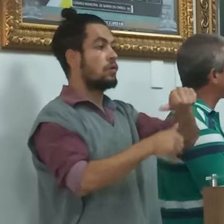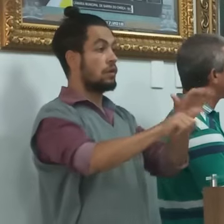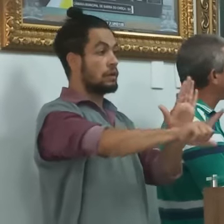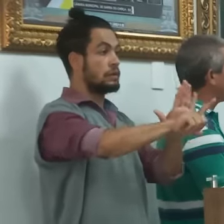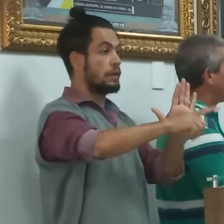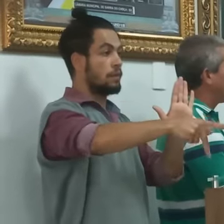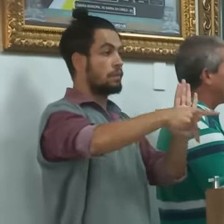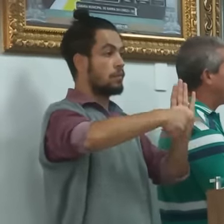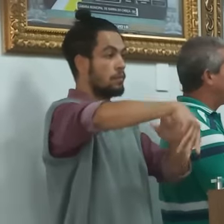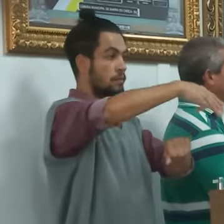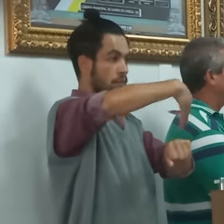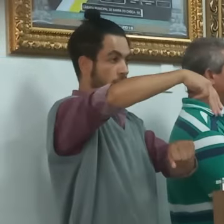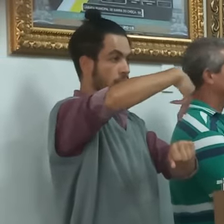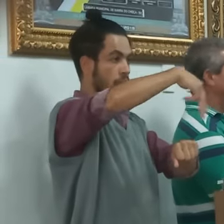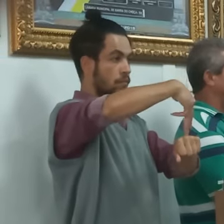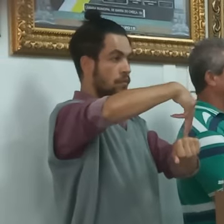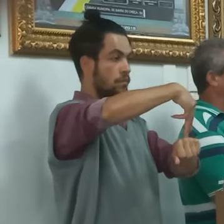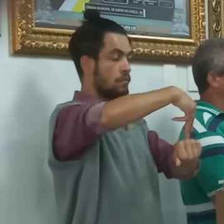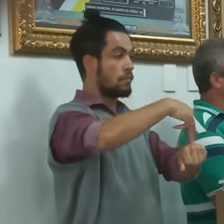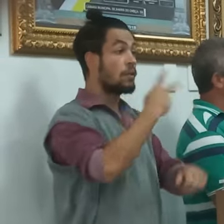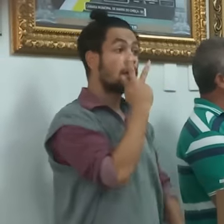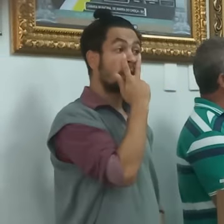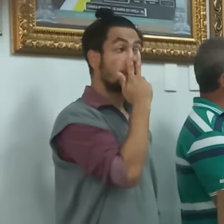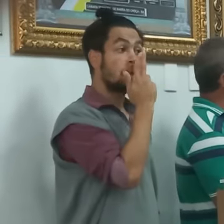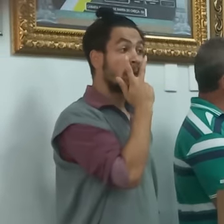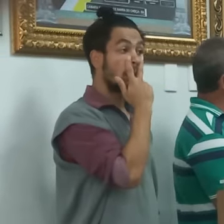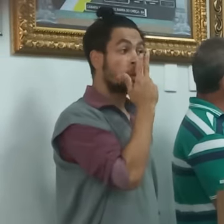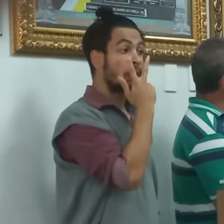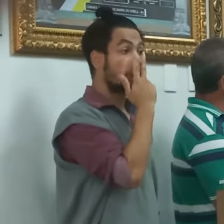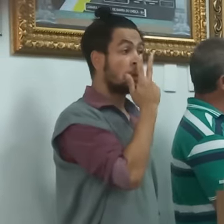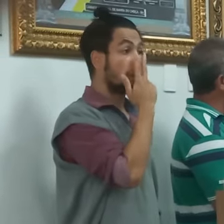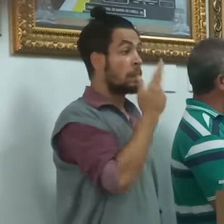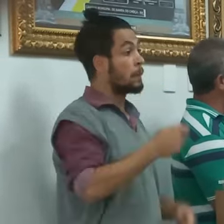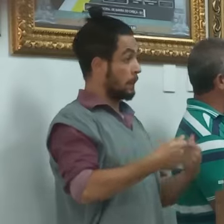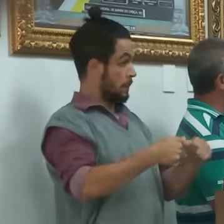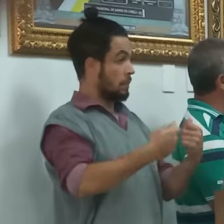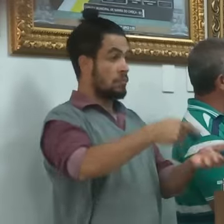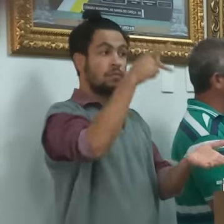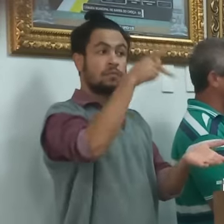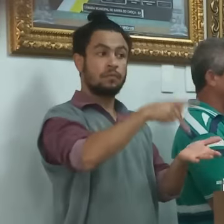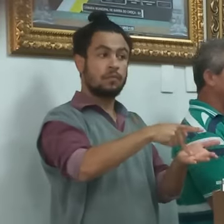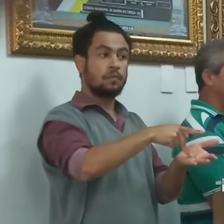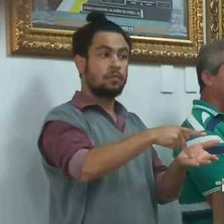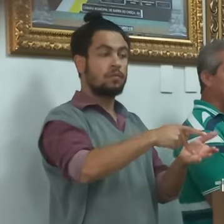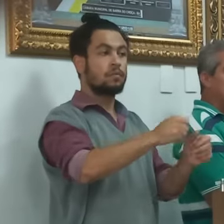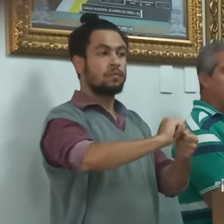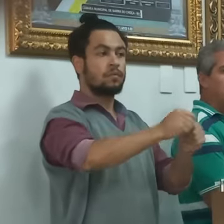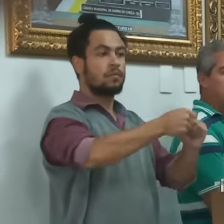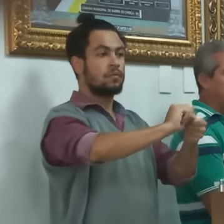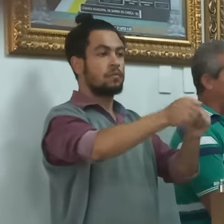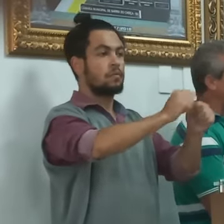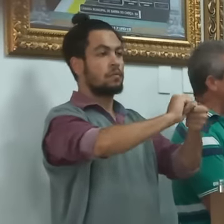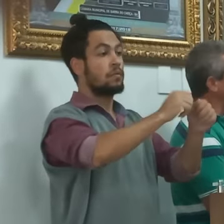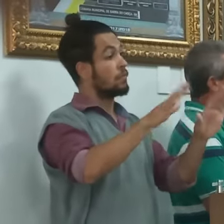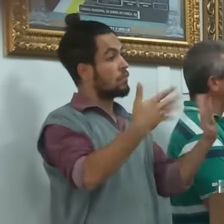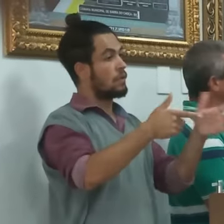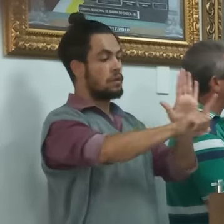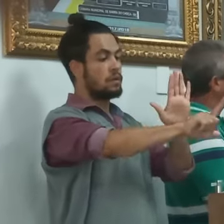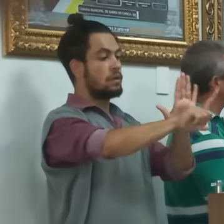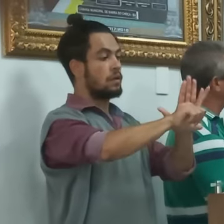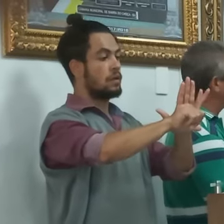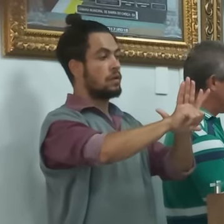município. Eu acho que realmente isso precisa ser feito, né? A lei orgânica ela foi criada há muito